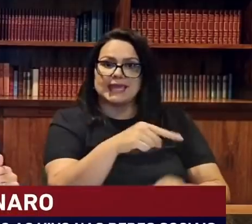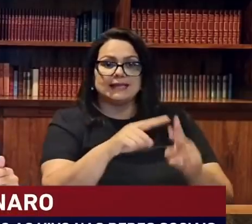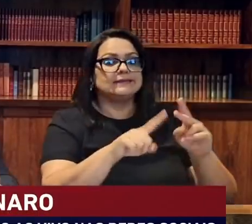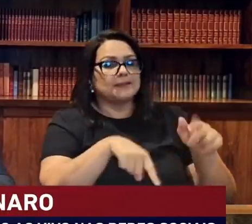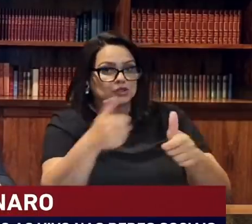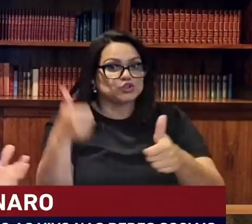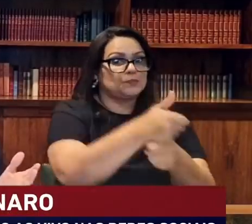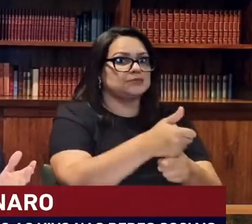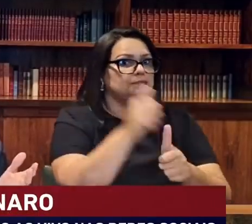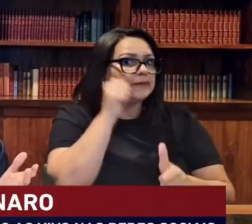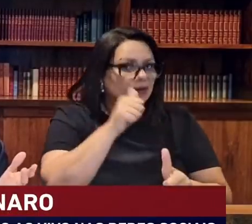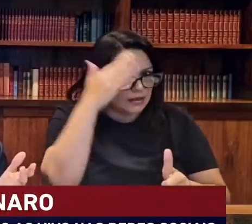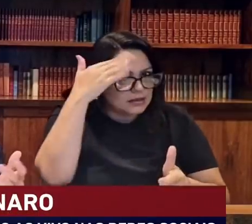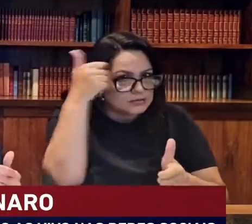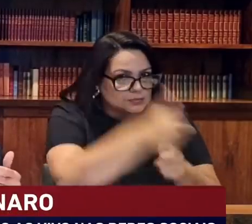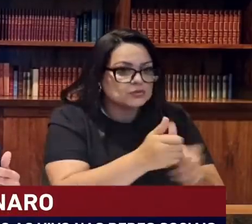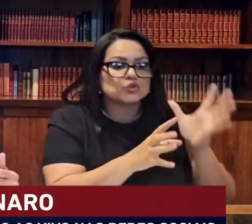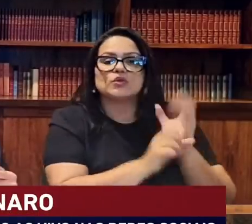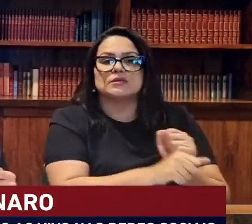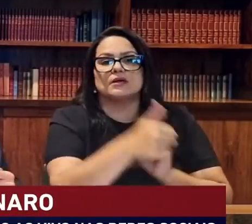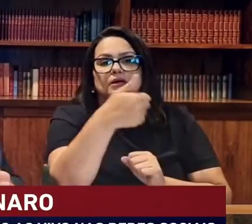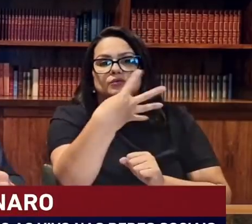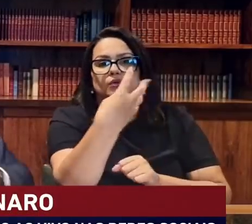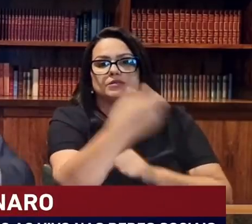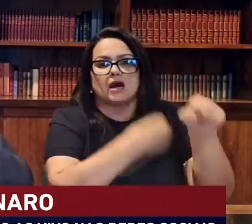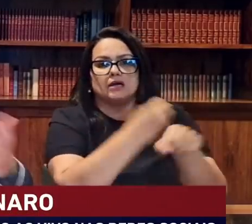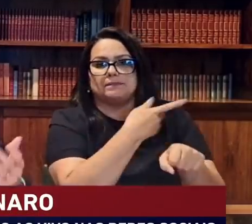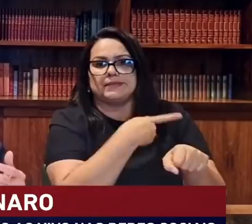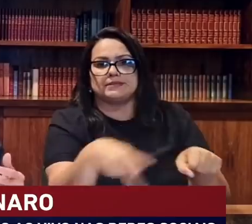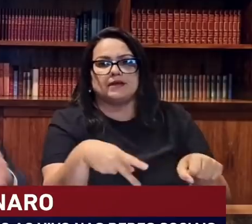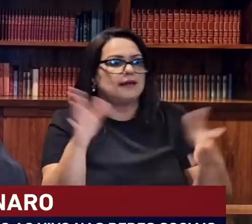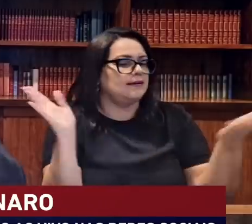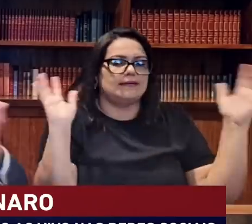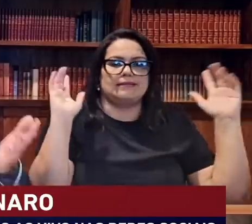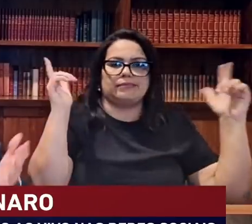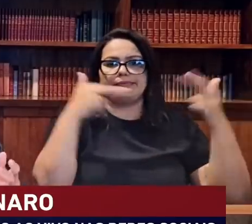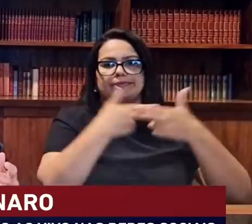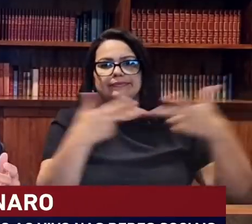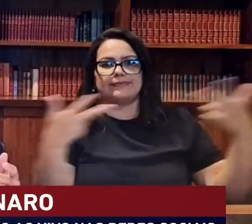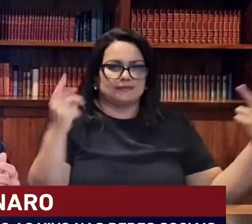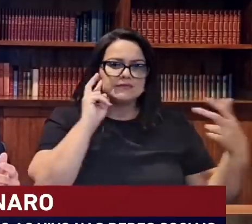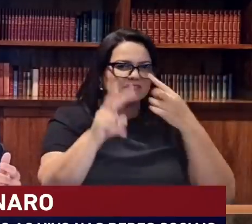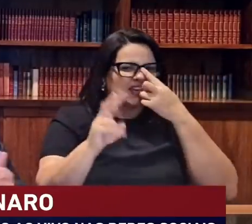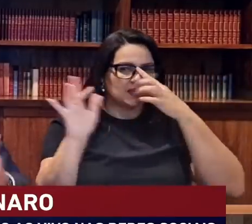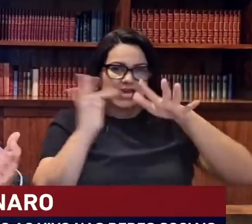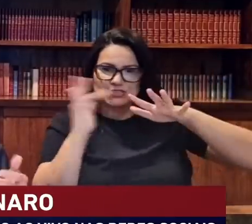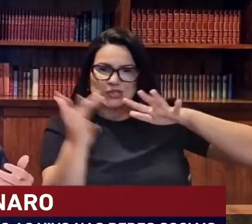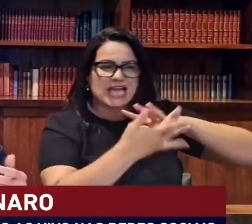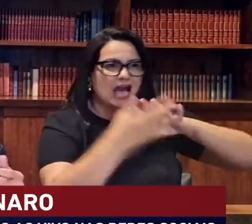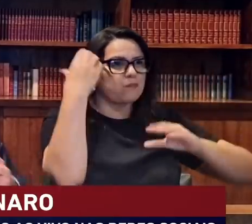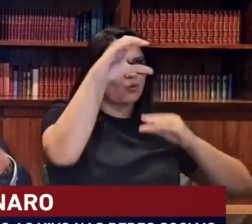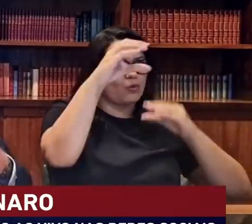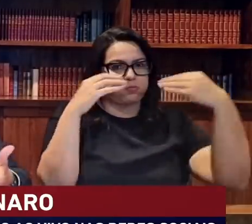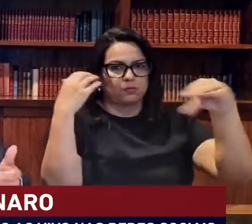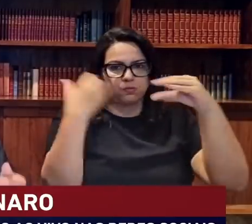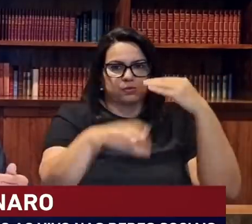sucessora ficaram no total 14 anos. Fizeram festa, você acha, nas mídias sociais, né? Na internet. Fizeram festa